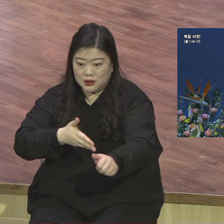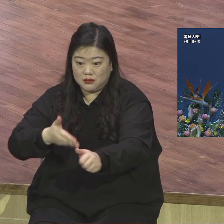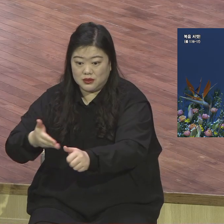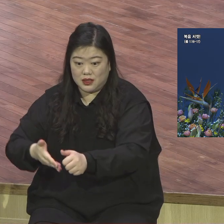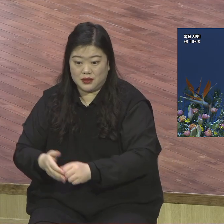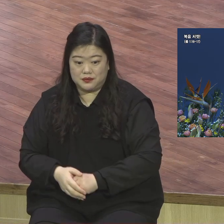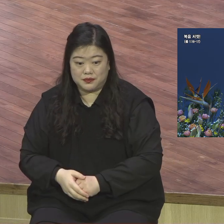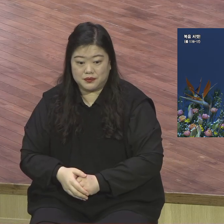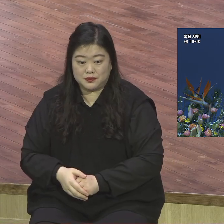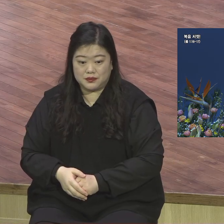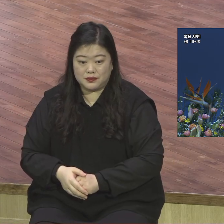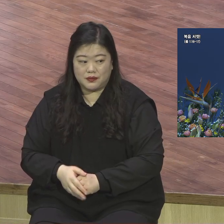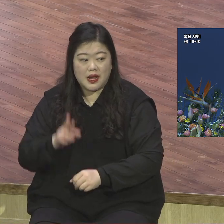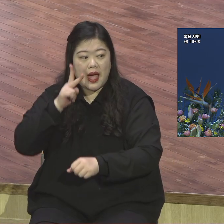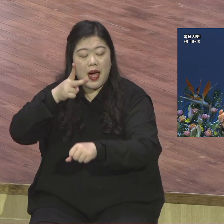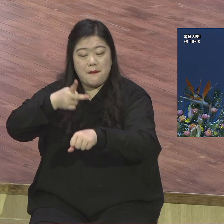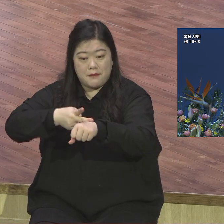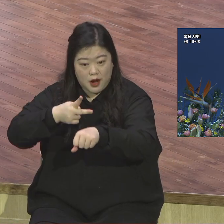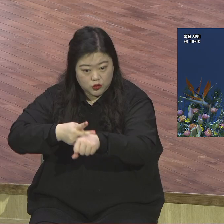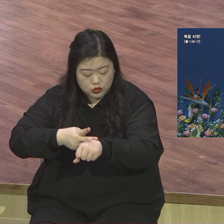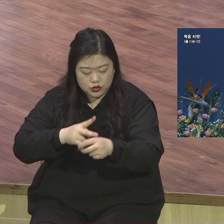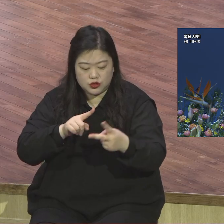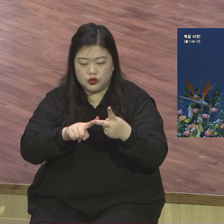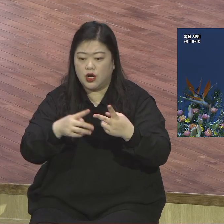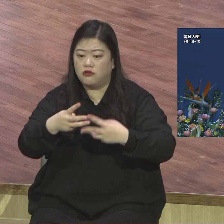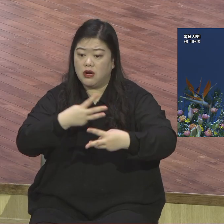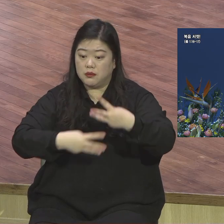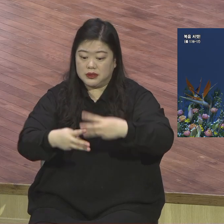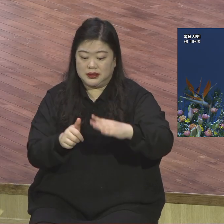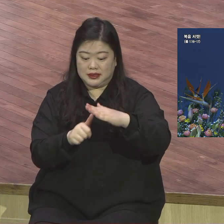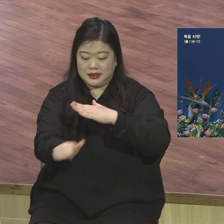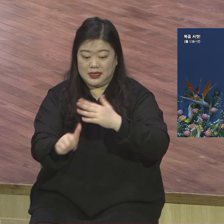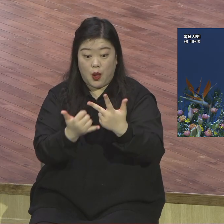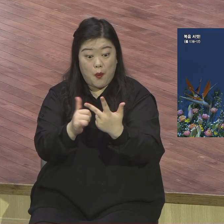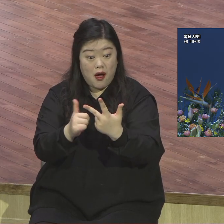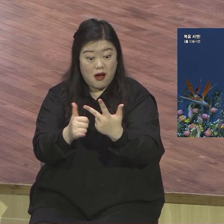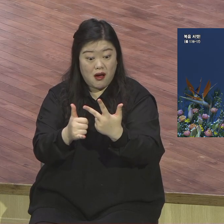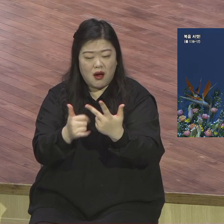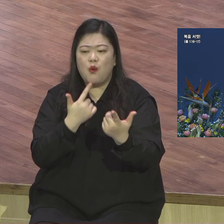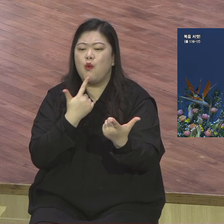바울도 그랬고 렘넌트 일곱 명도 이 축복 누렸어요.